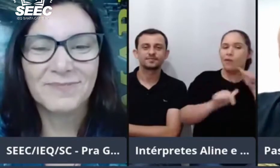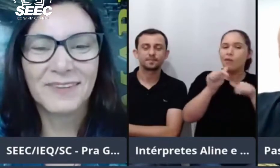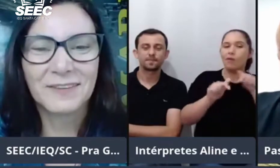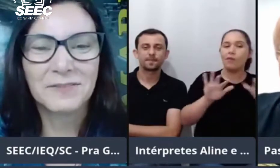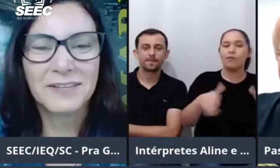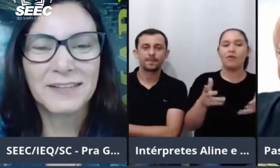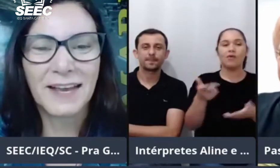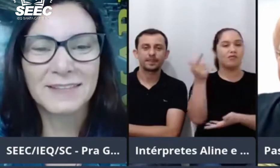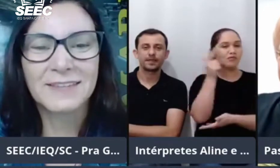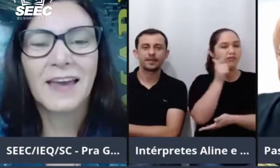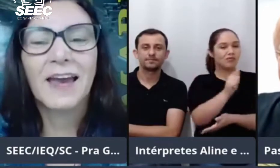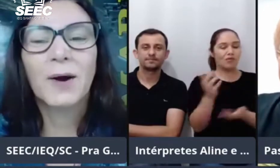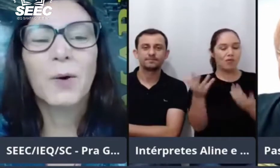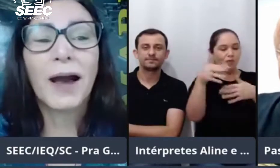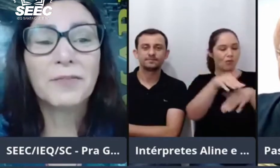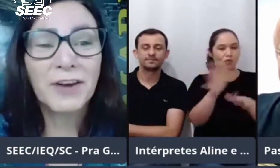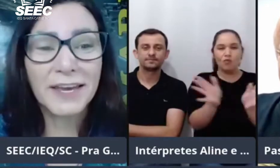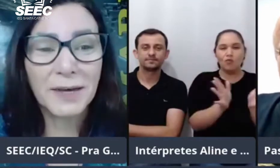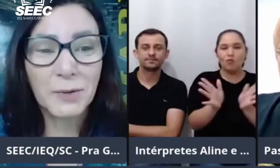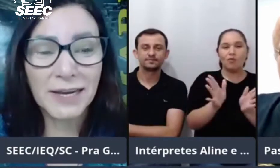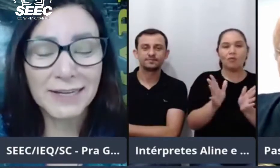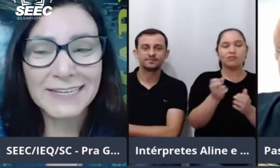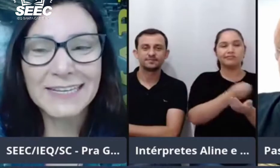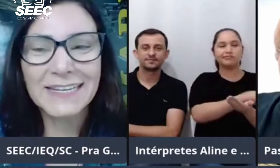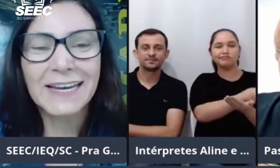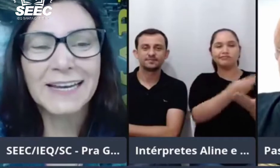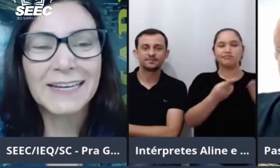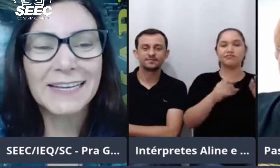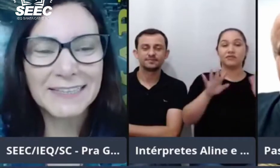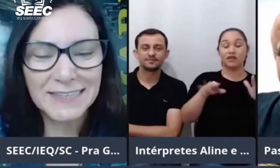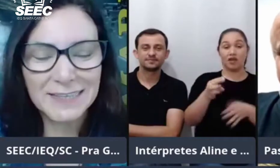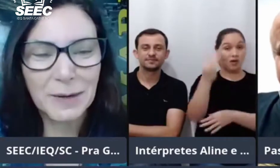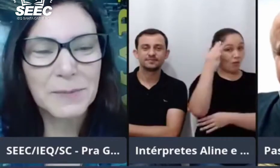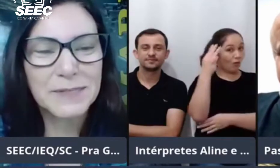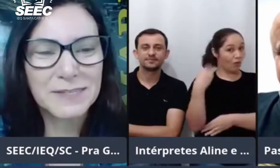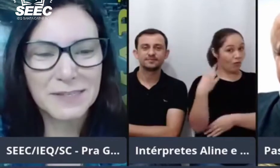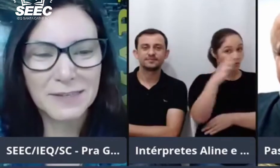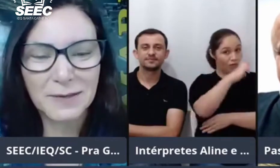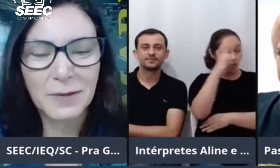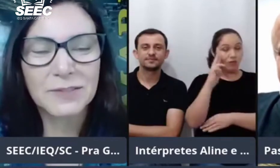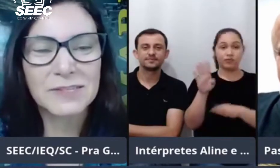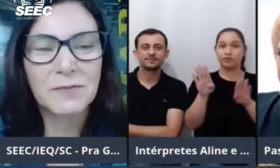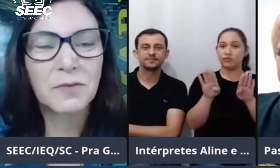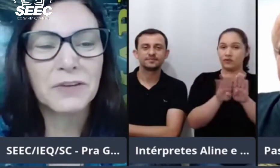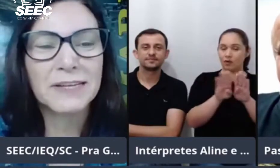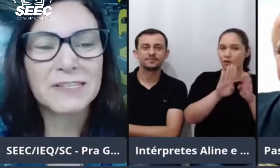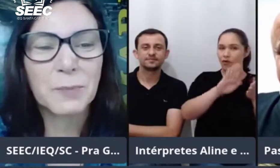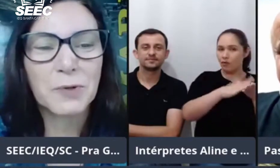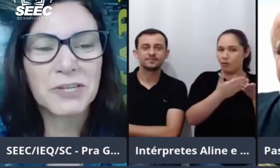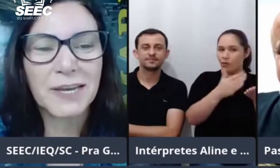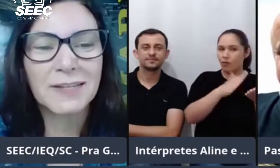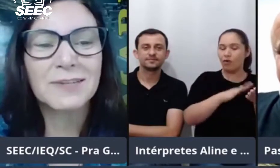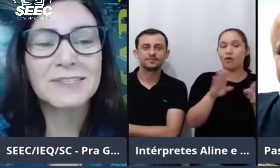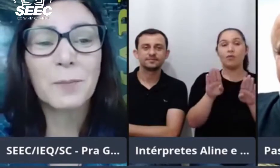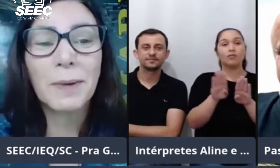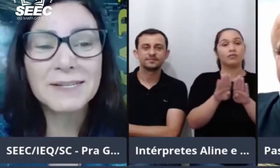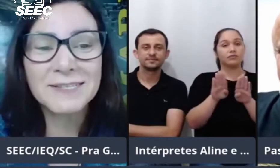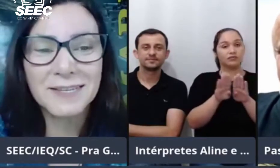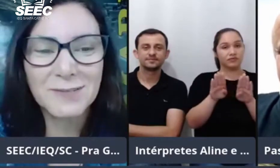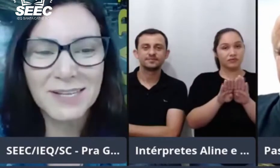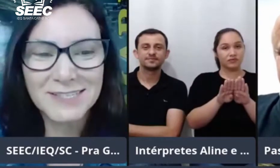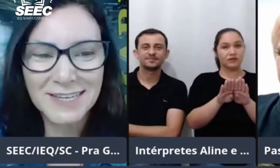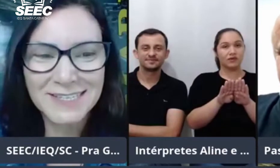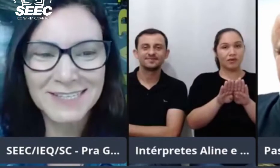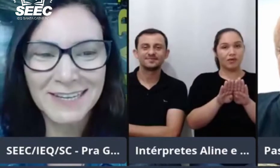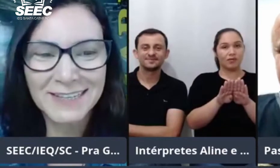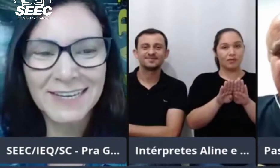né? Verdade. O Rafael e a Aline, além de intérpretes e desenvolverem esse projeto, eles são